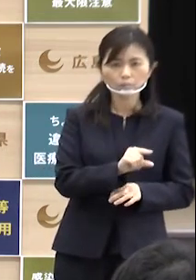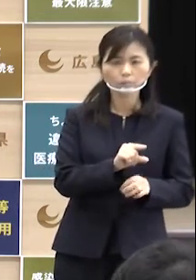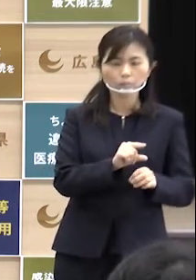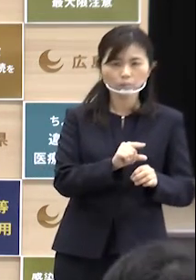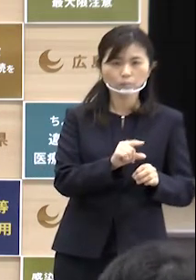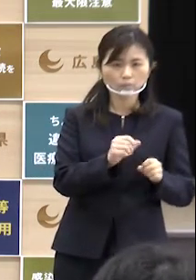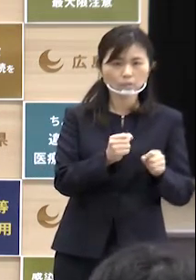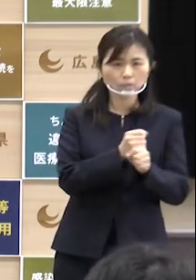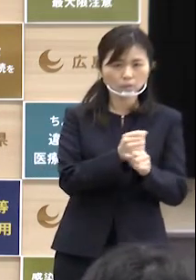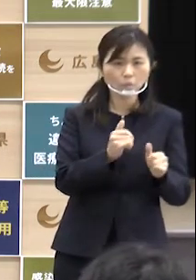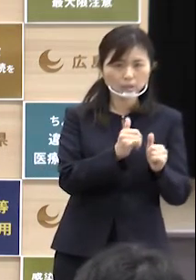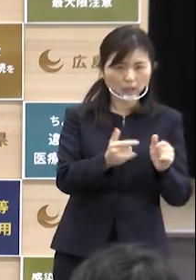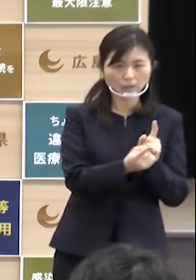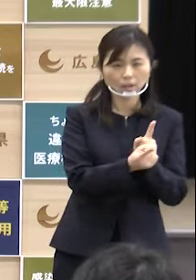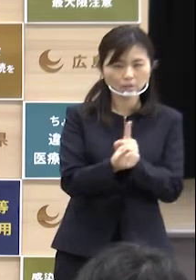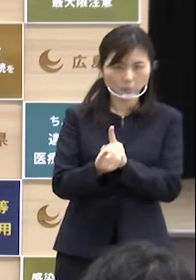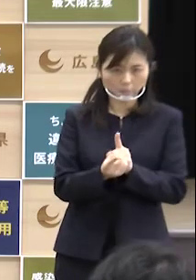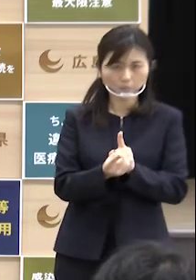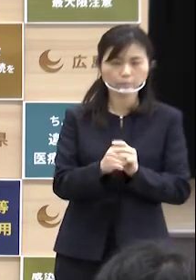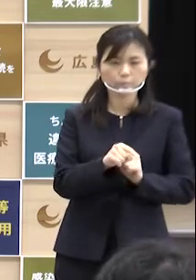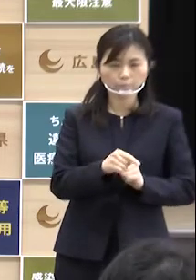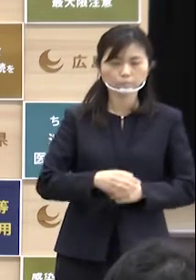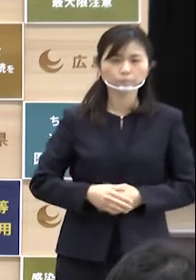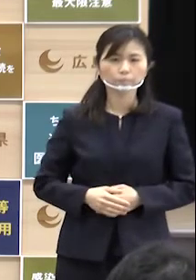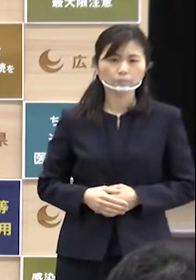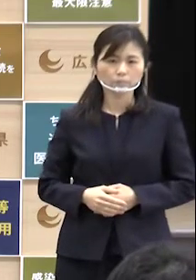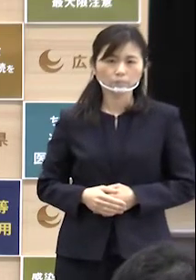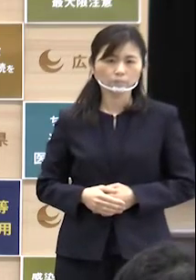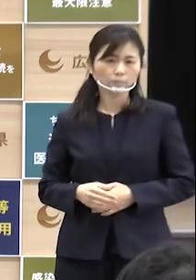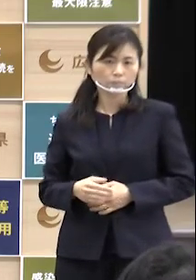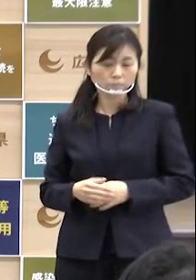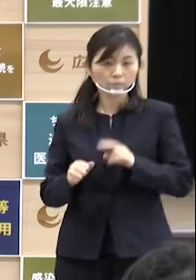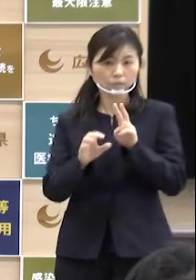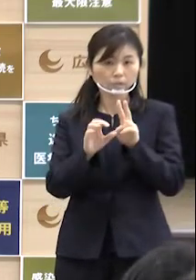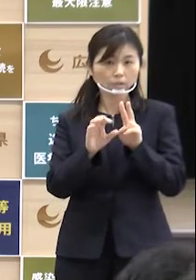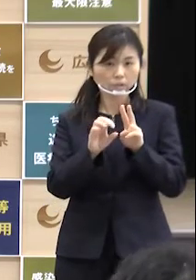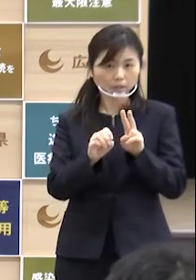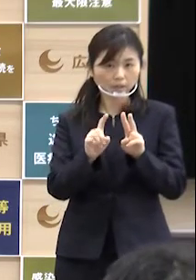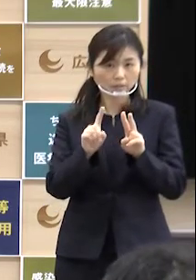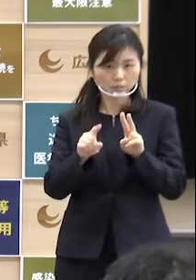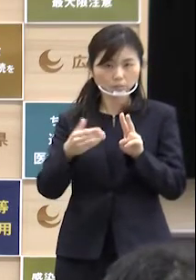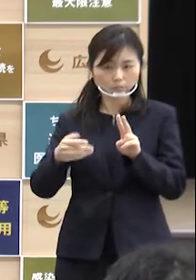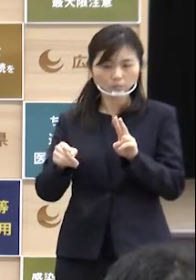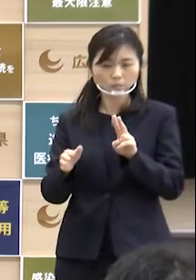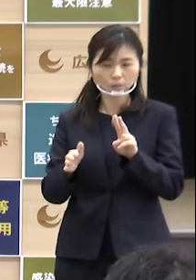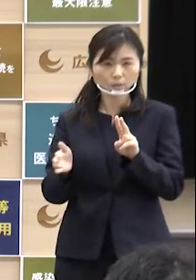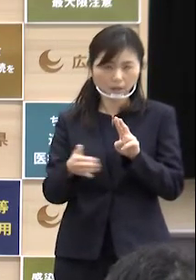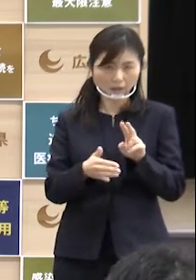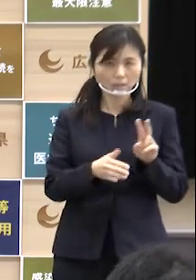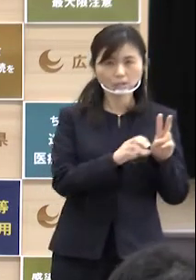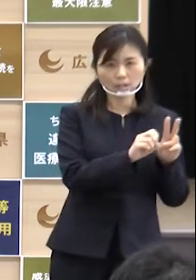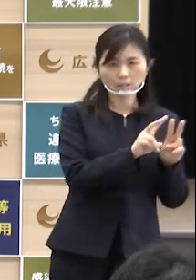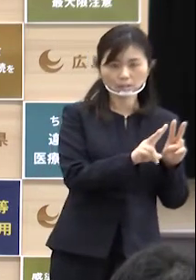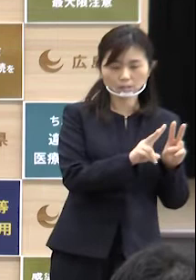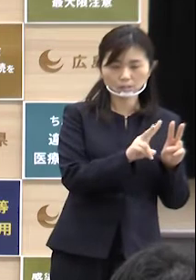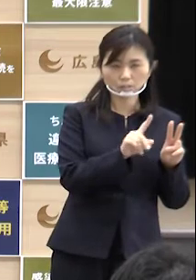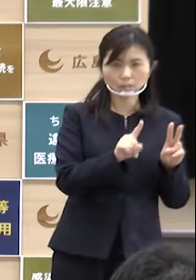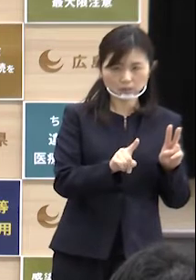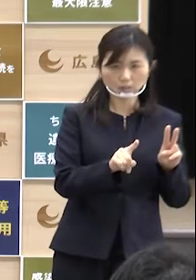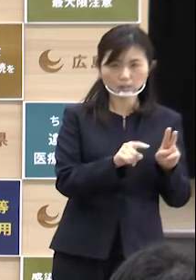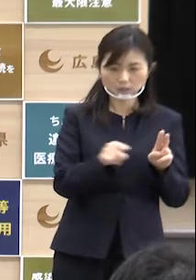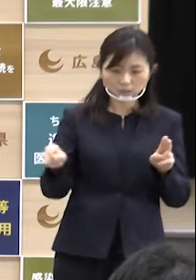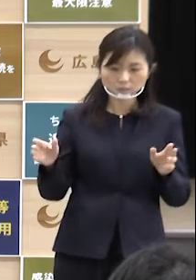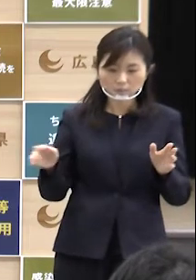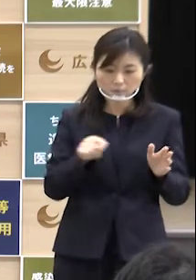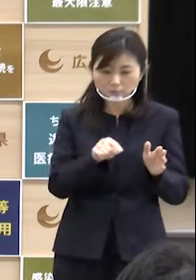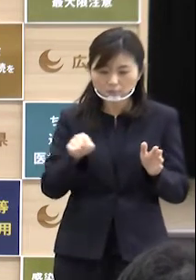象としています。具体的には2019年令和元年から2021年令和3年のいずれ